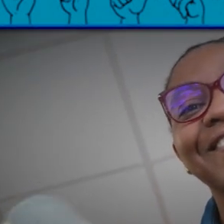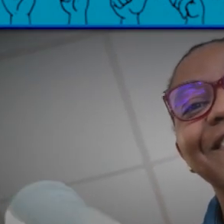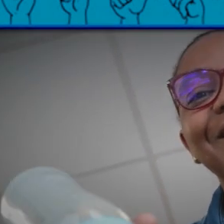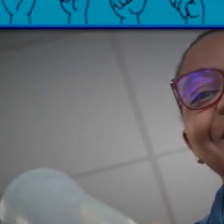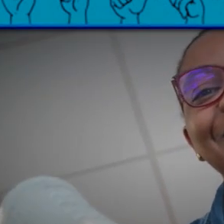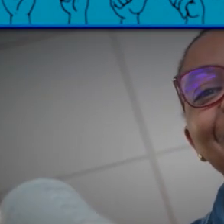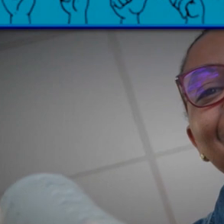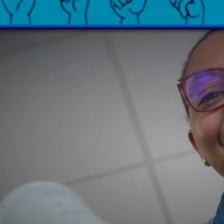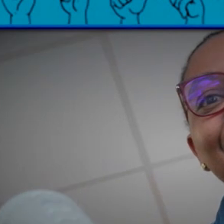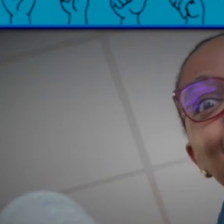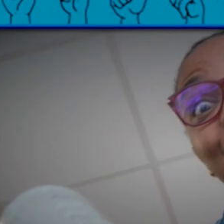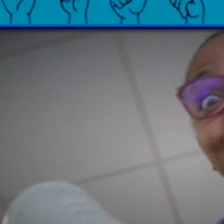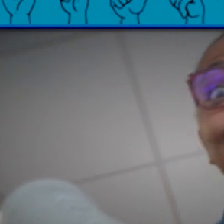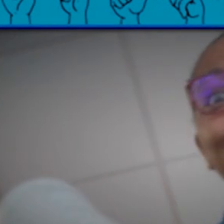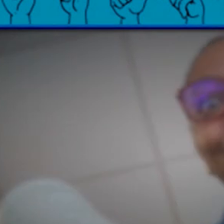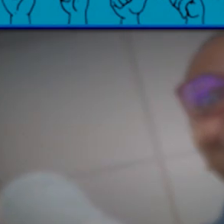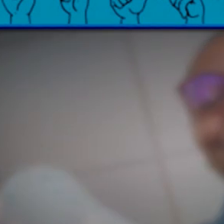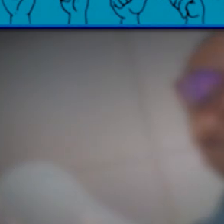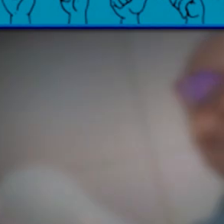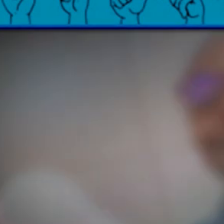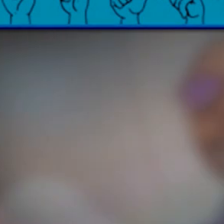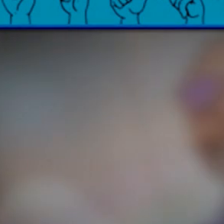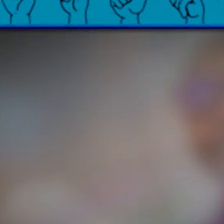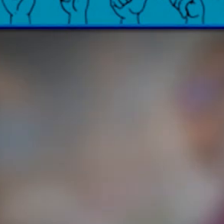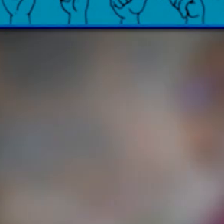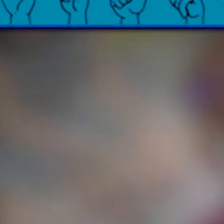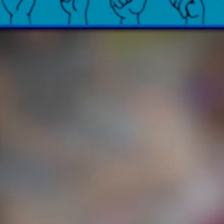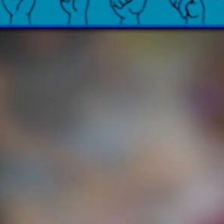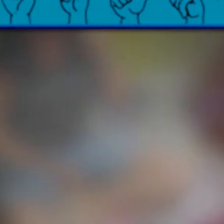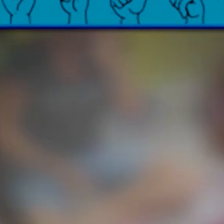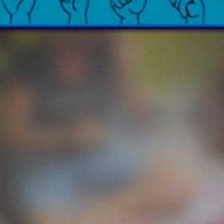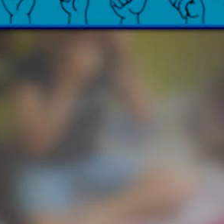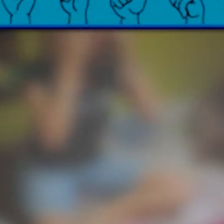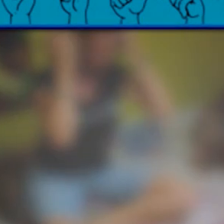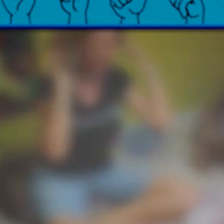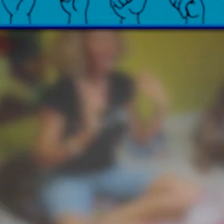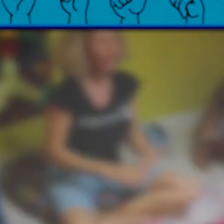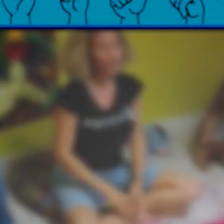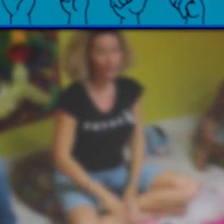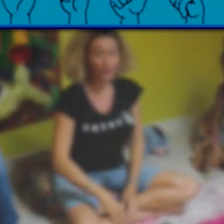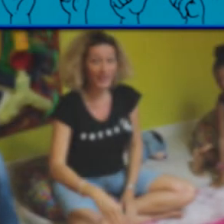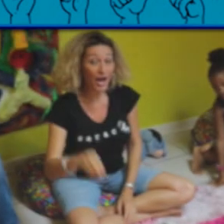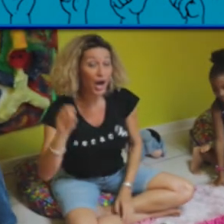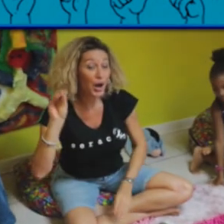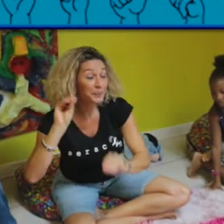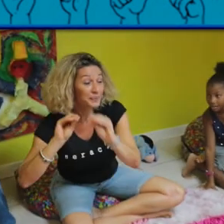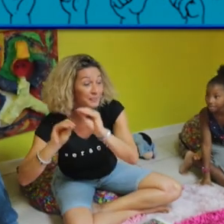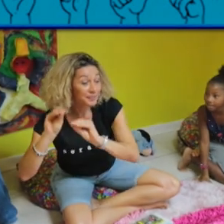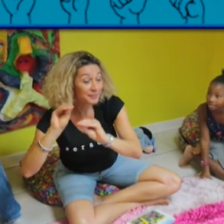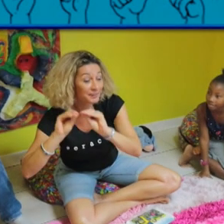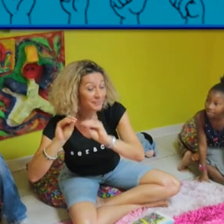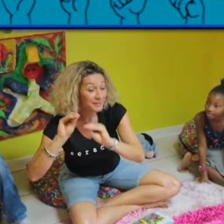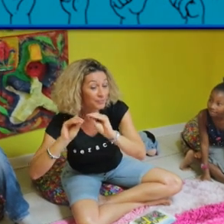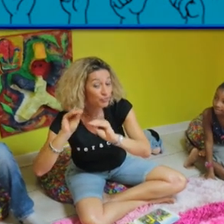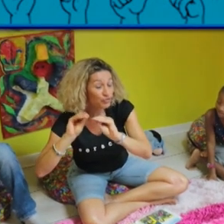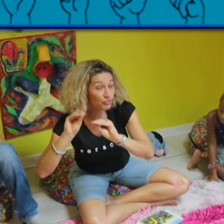Guadeloupe sont un petit peu plus ouvertes, ou un petit peu plus leur porte aux personnes en situation de handicap ? Ah oui, je pense qu'il y vraiment une belle évolution. Évidemment, la loi